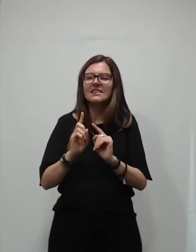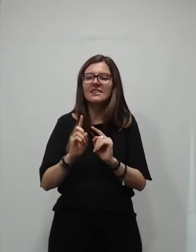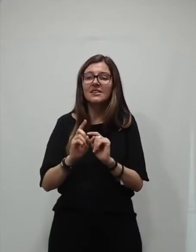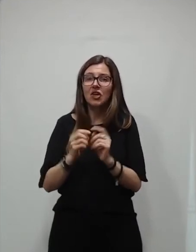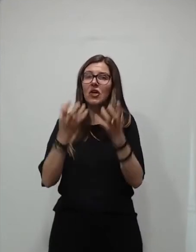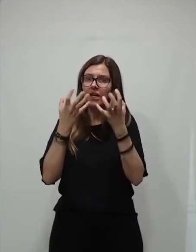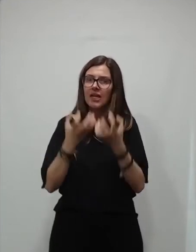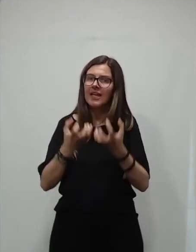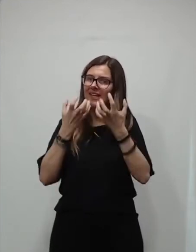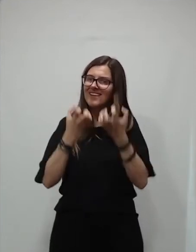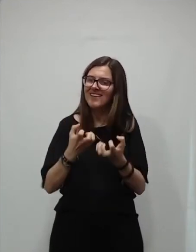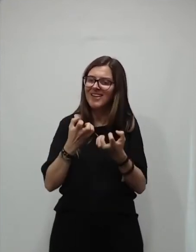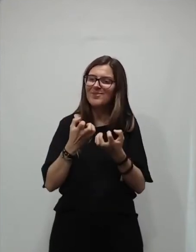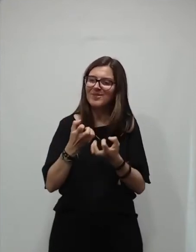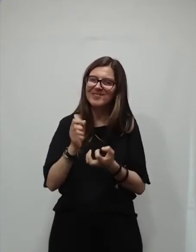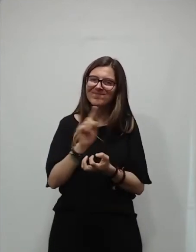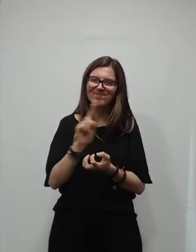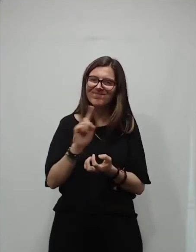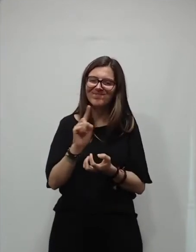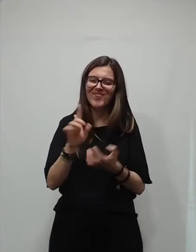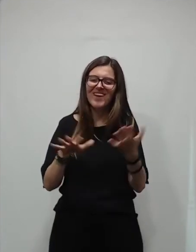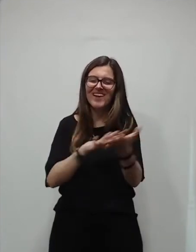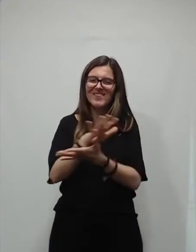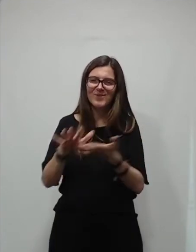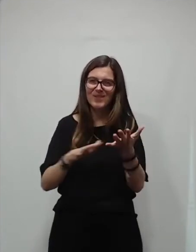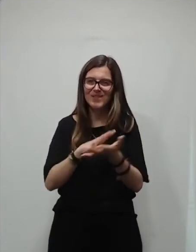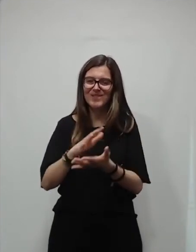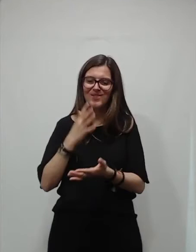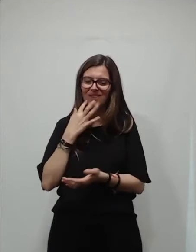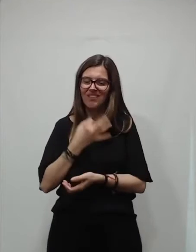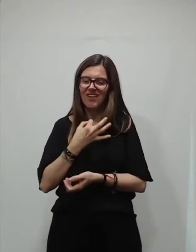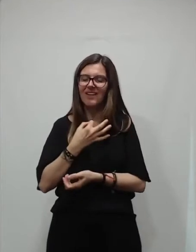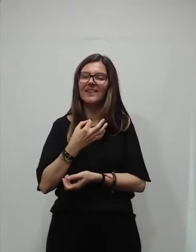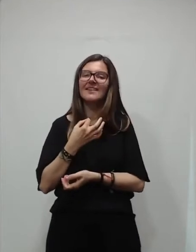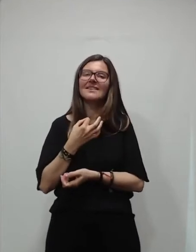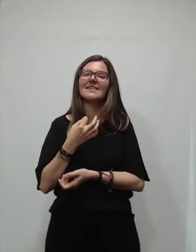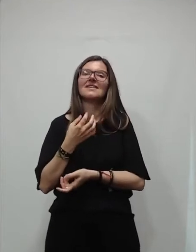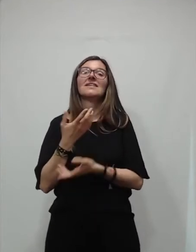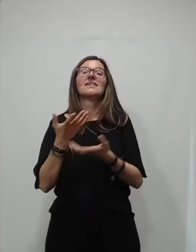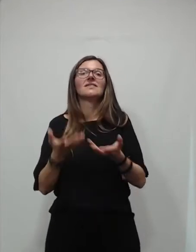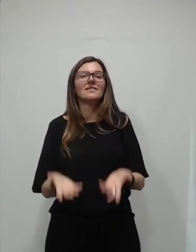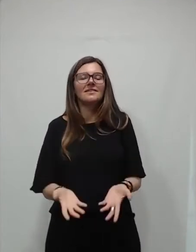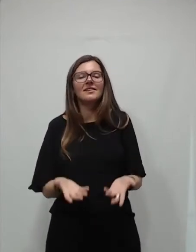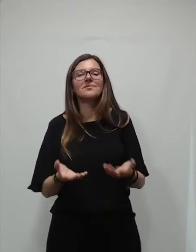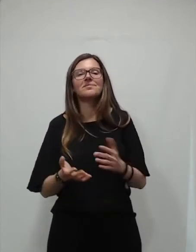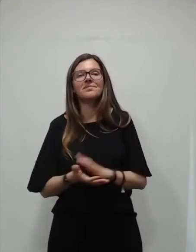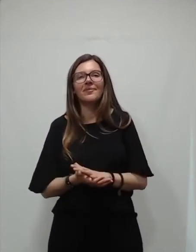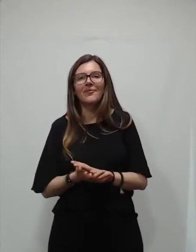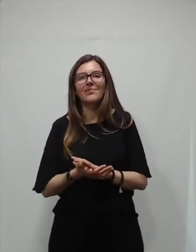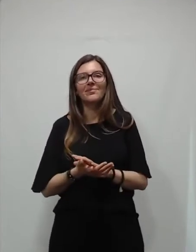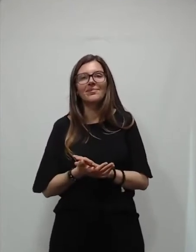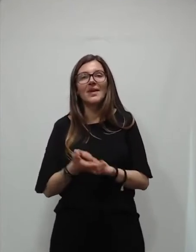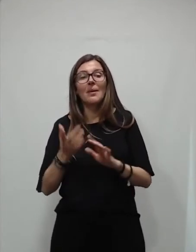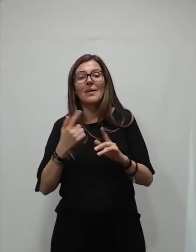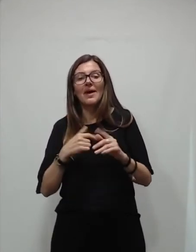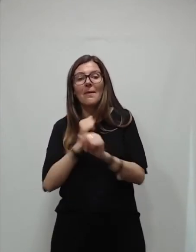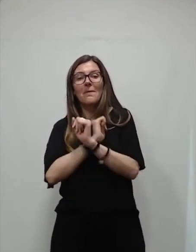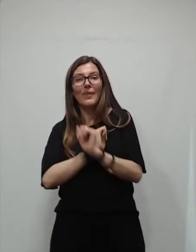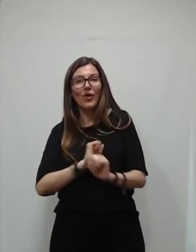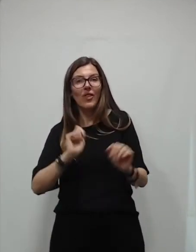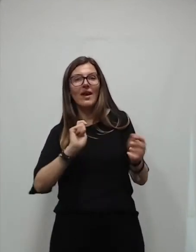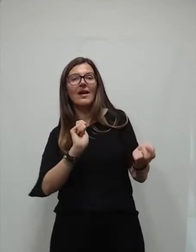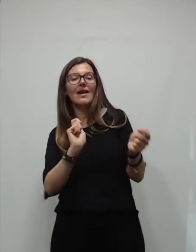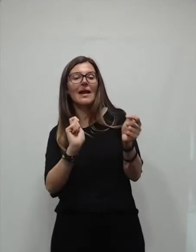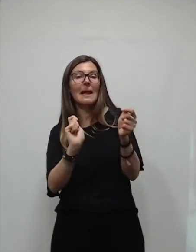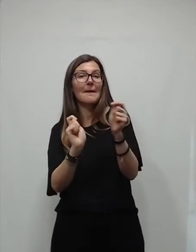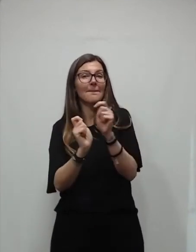intenciones que nos trae la ley de salud mental y la ratificación de la convención, ¿no? Que para